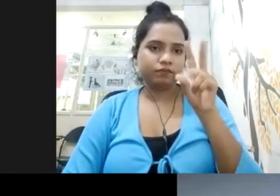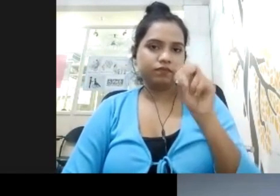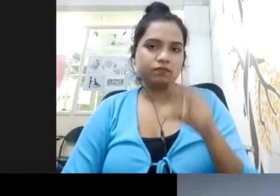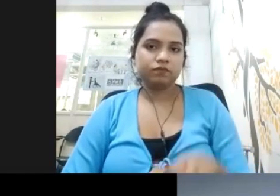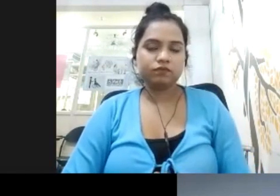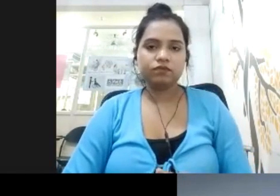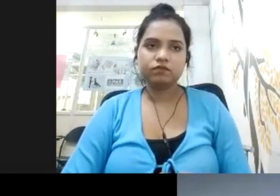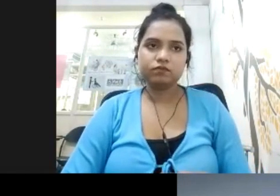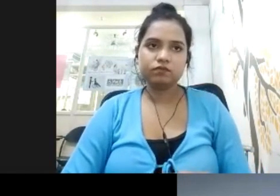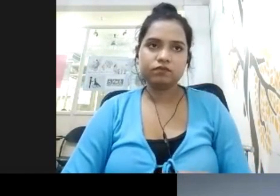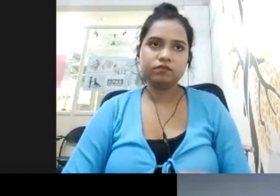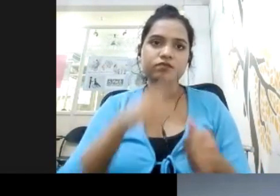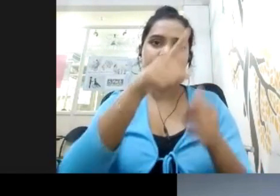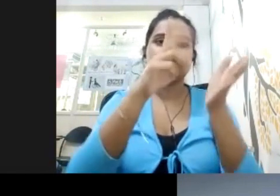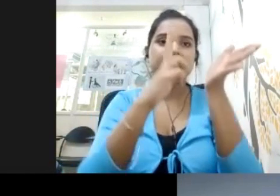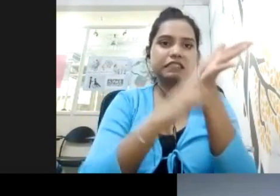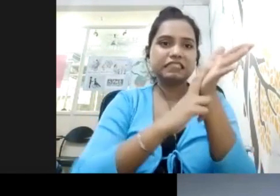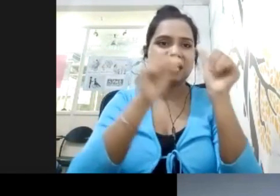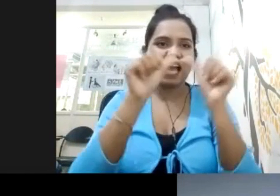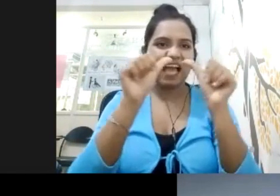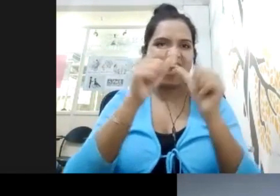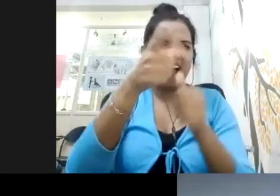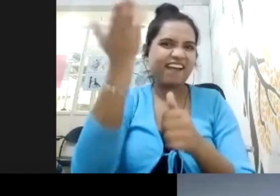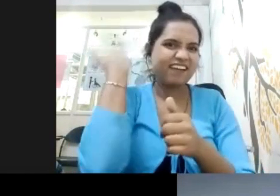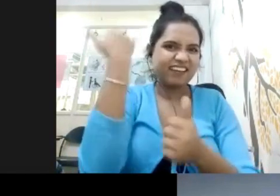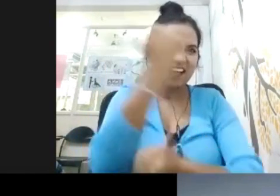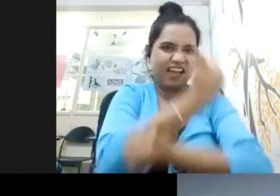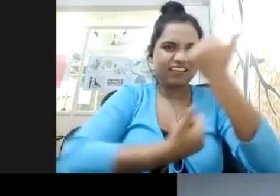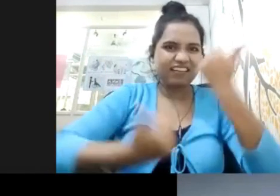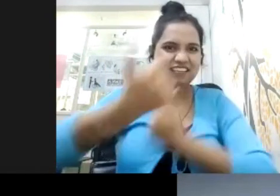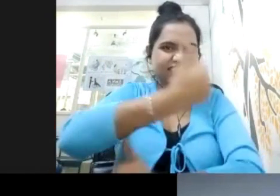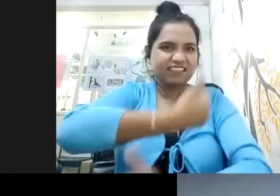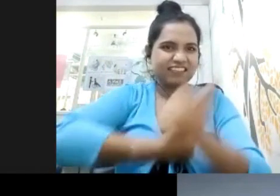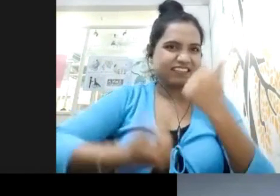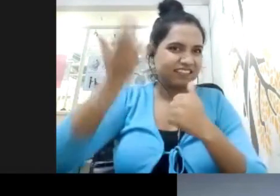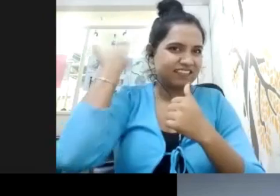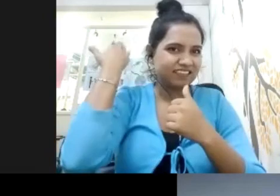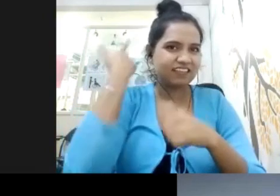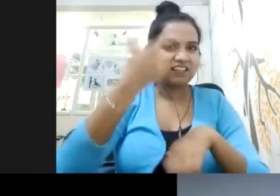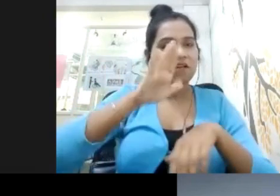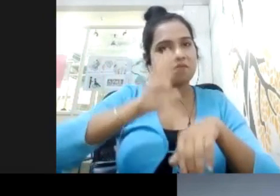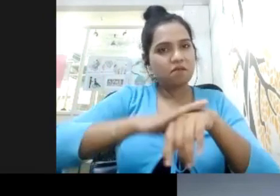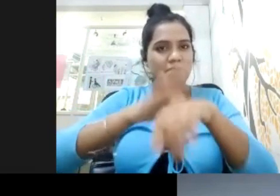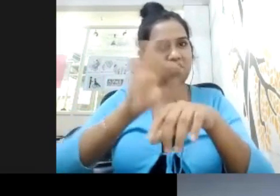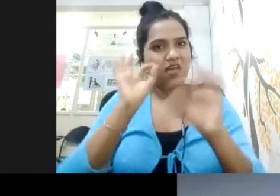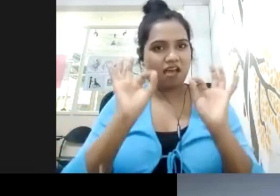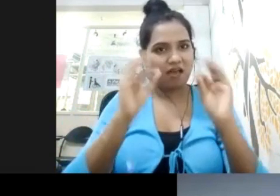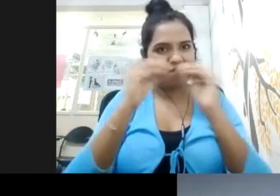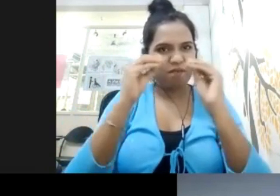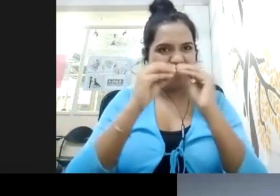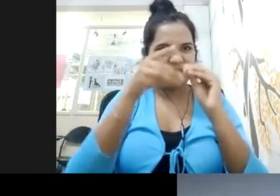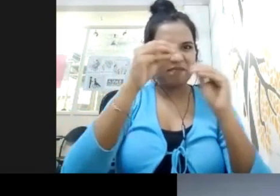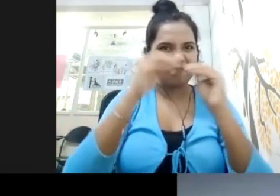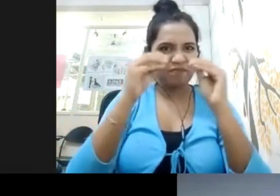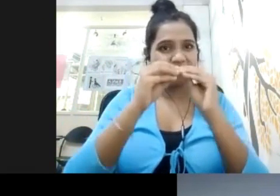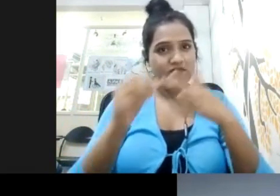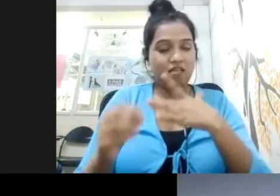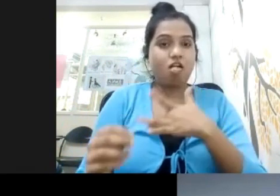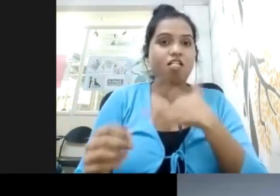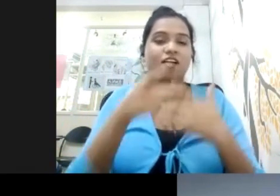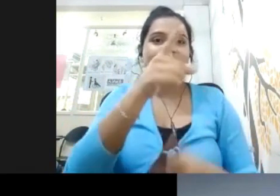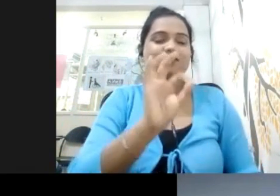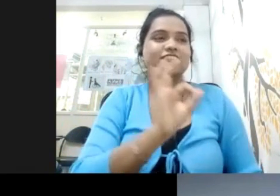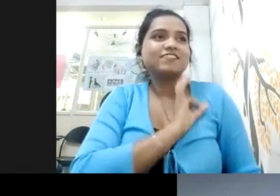इनका नाई कंपटीशन जो मुंबई में वेस्ट जोन में जो आए थे अभी, उनका एक्सपीरियंस कैसा रहा, जरा बताएं। उनका सबसे अच्छा